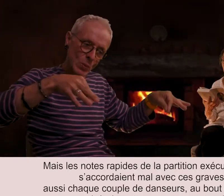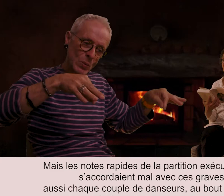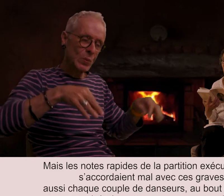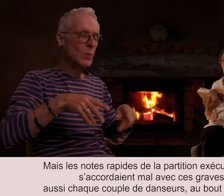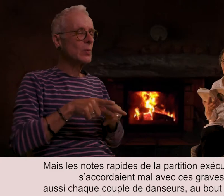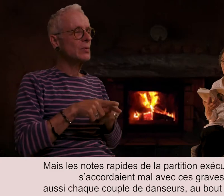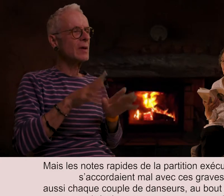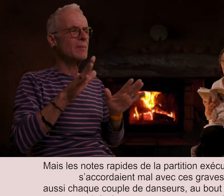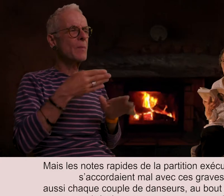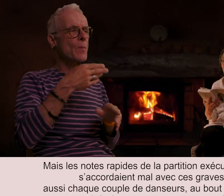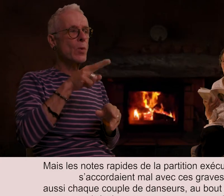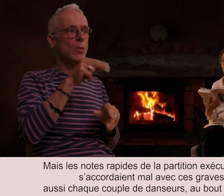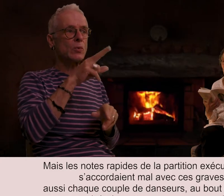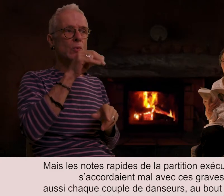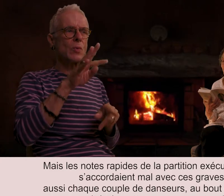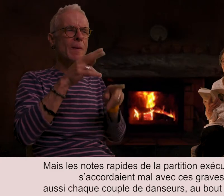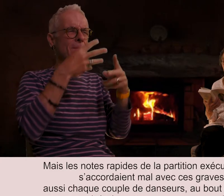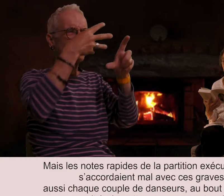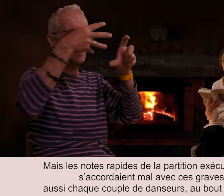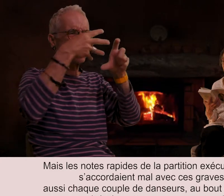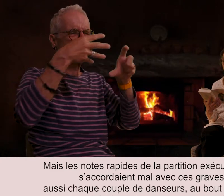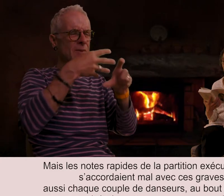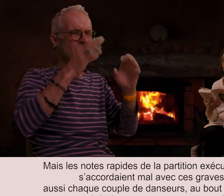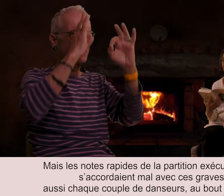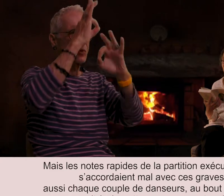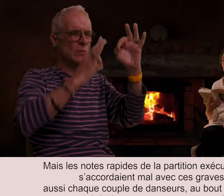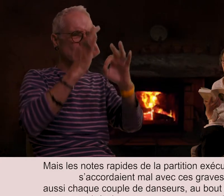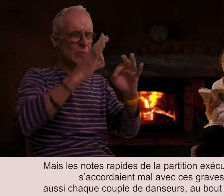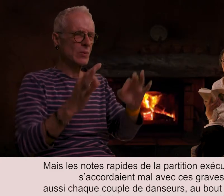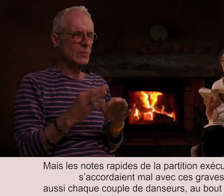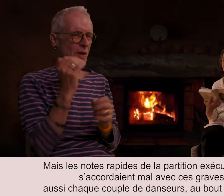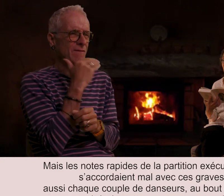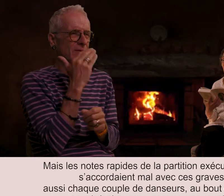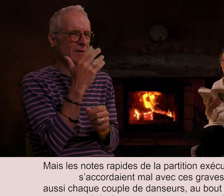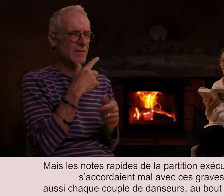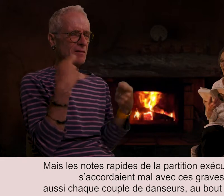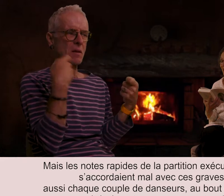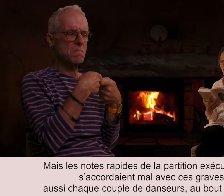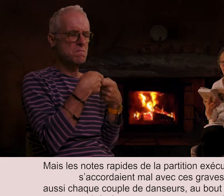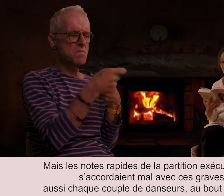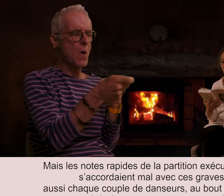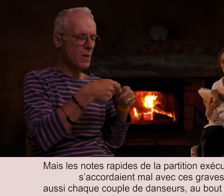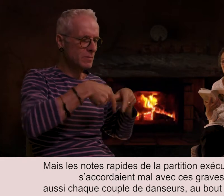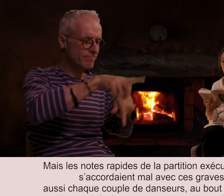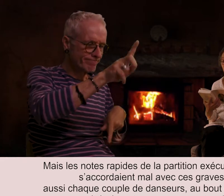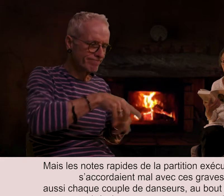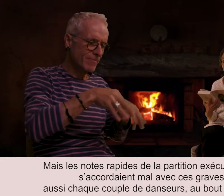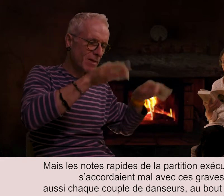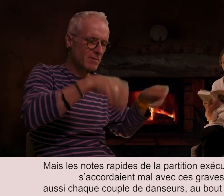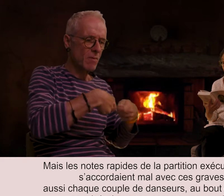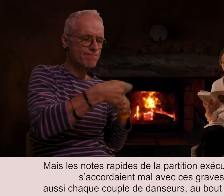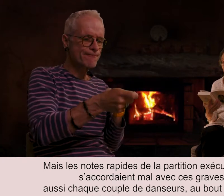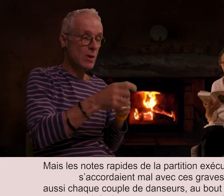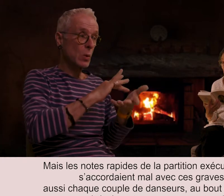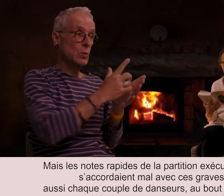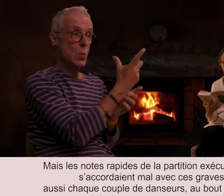Mais les notes rapides de la partition exécutée par les musiciens s'accordaient mal avec ses graves révérences. Aussi,